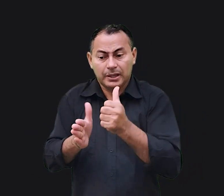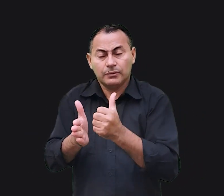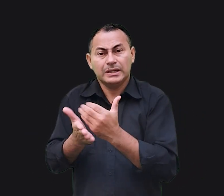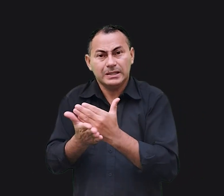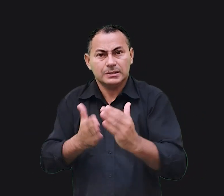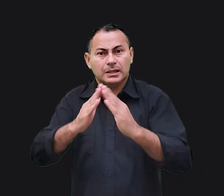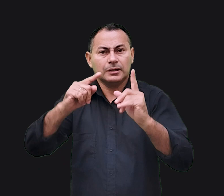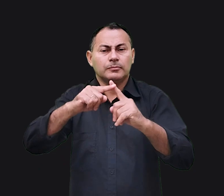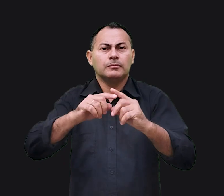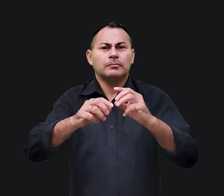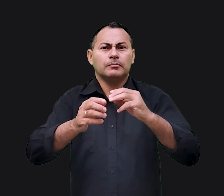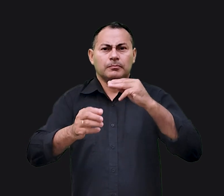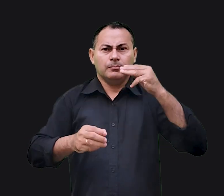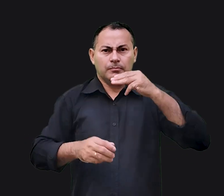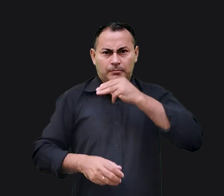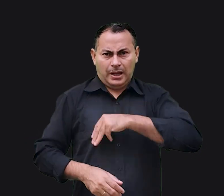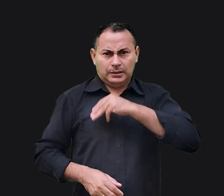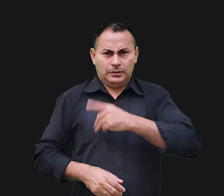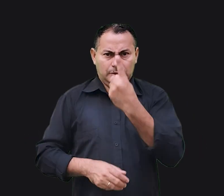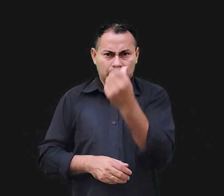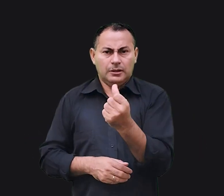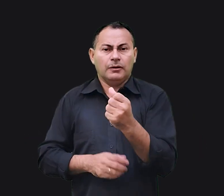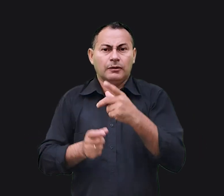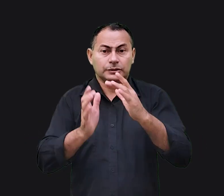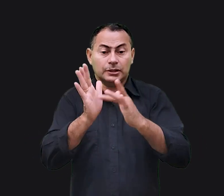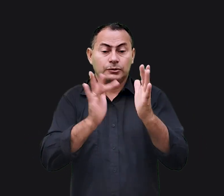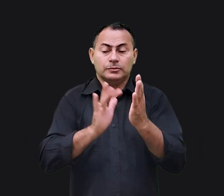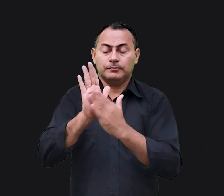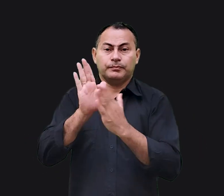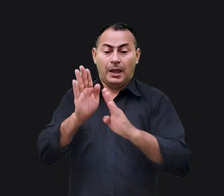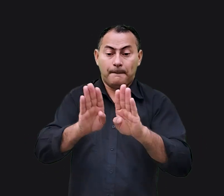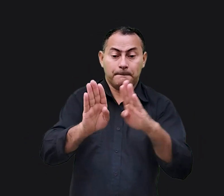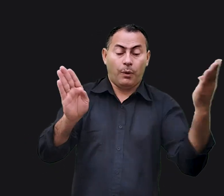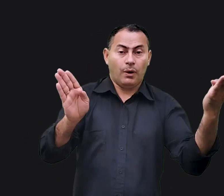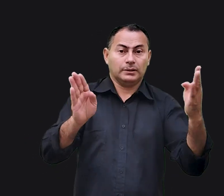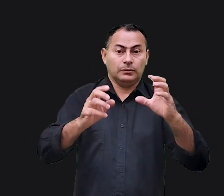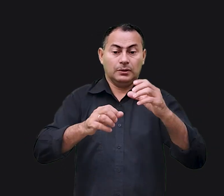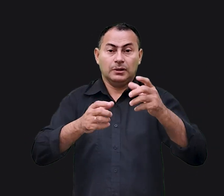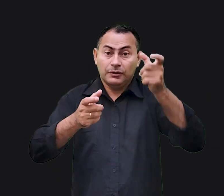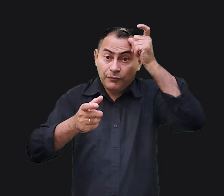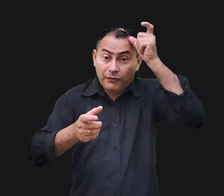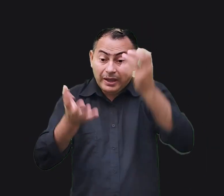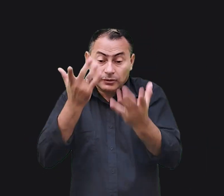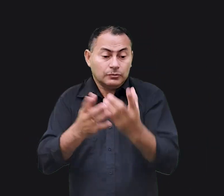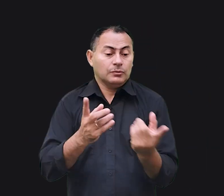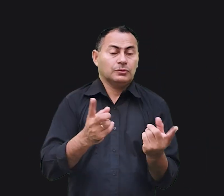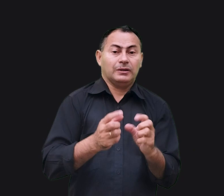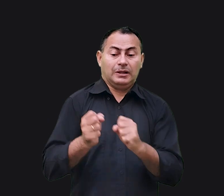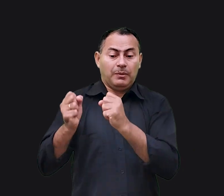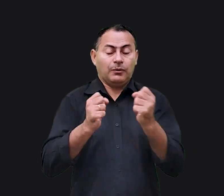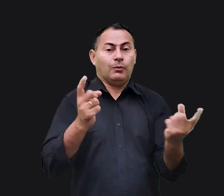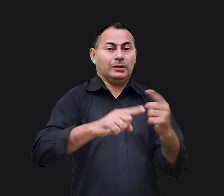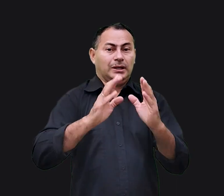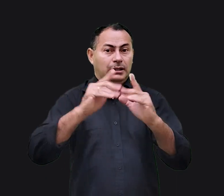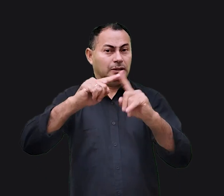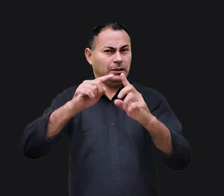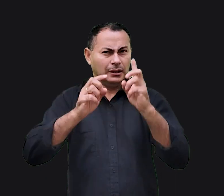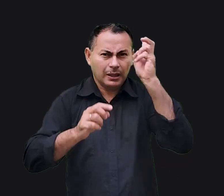que em Mateus 16 Jesus prometeu que as portas do inferno não prevalecerão contra a igreja? A próxima marca é